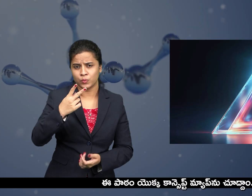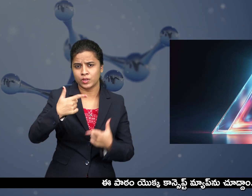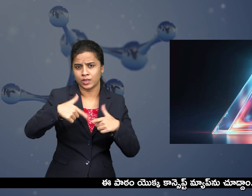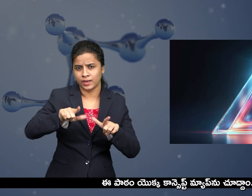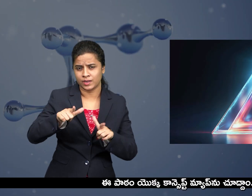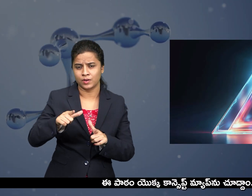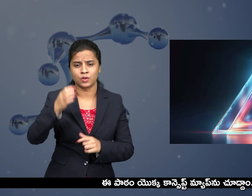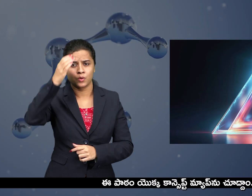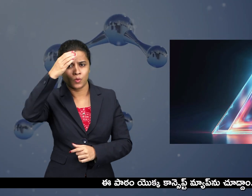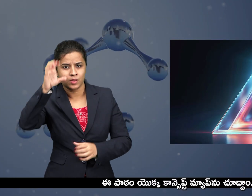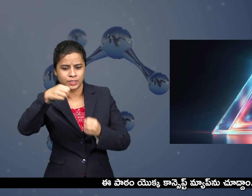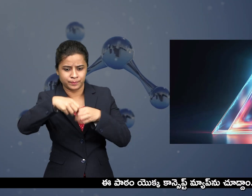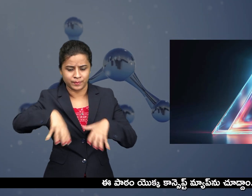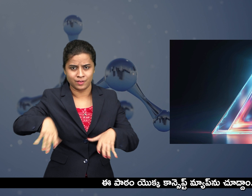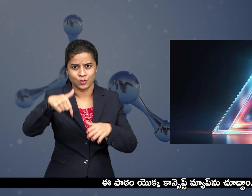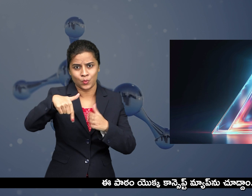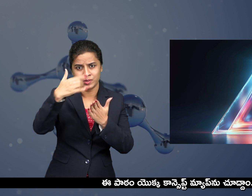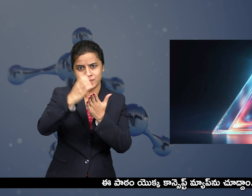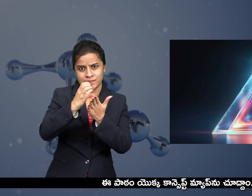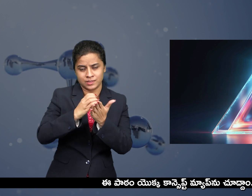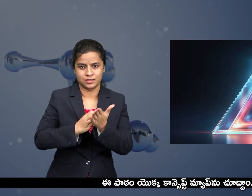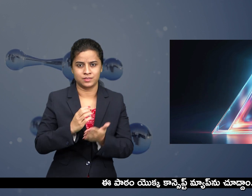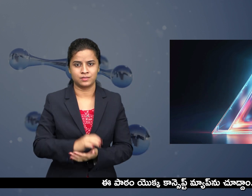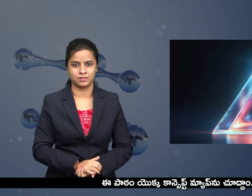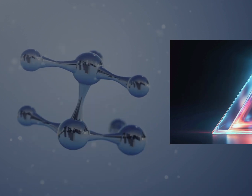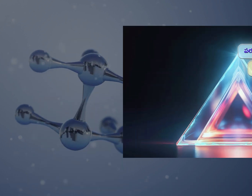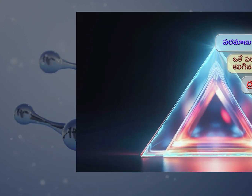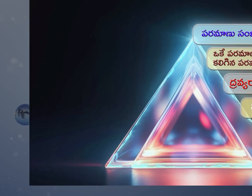ఈ పాఠం యొక్క కాన్సెప్ట్ మ్యాప్ను చూద్దాం.